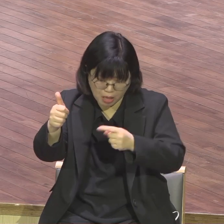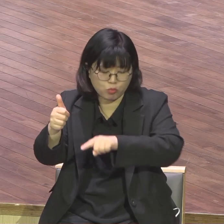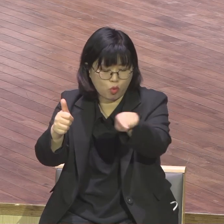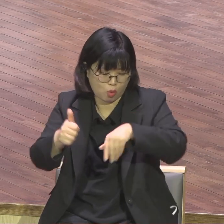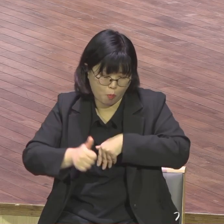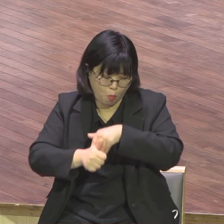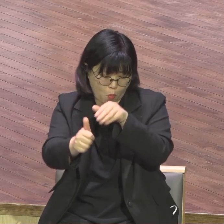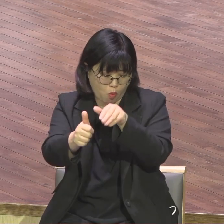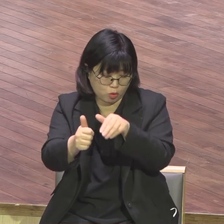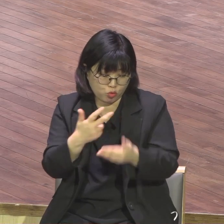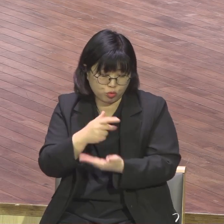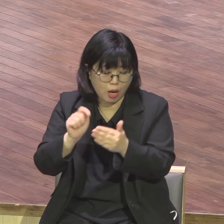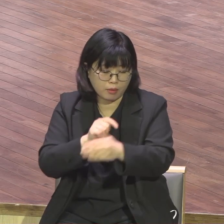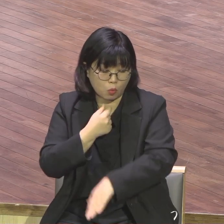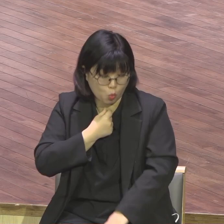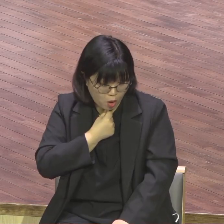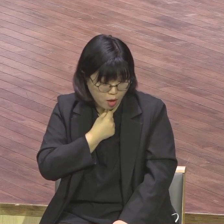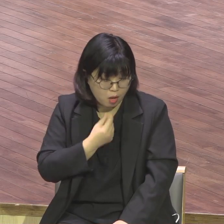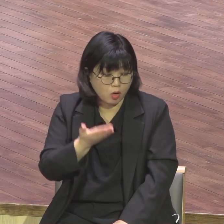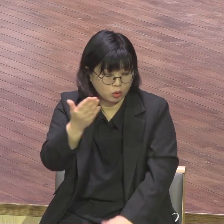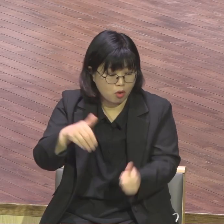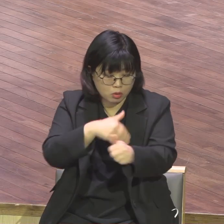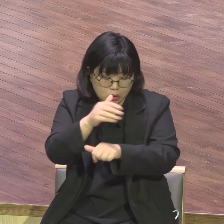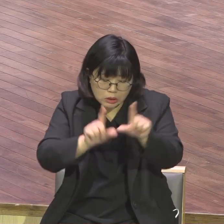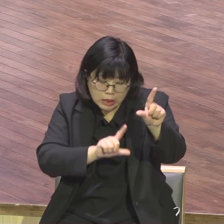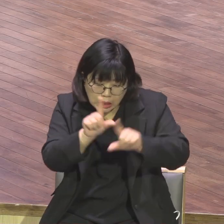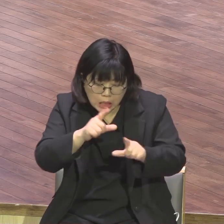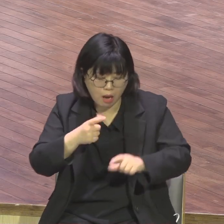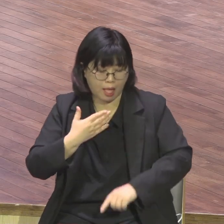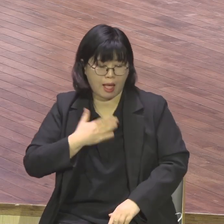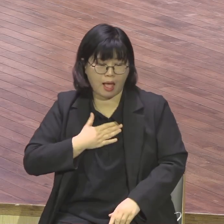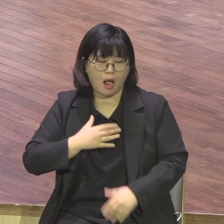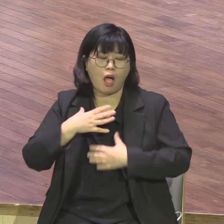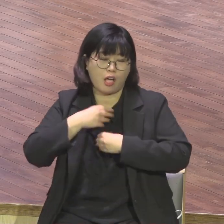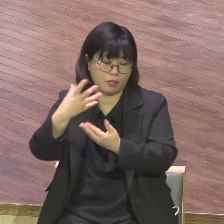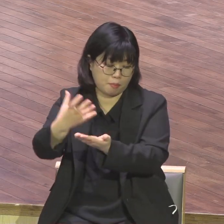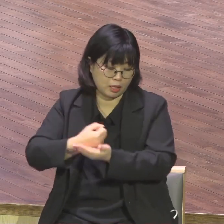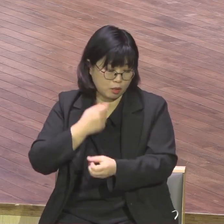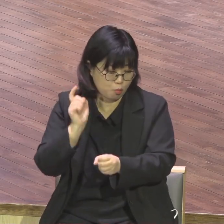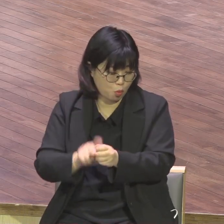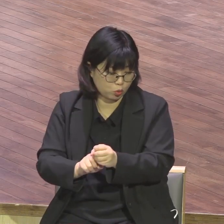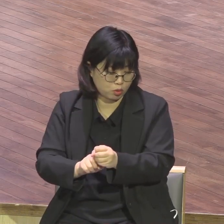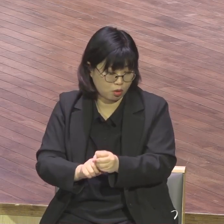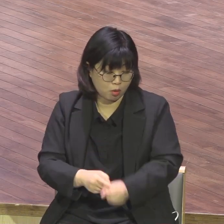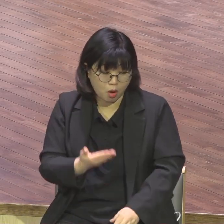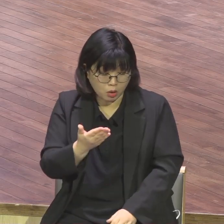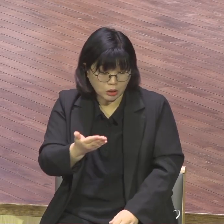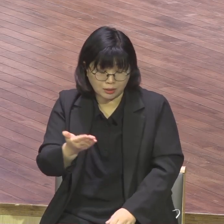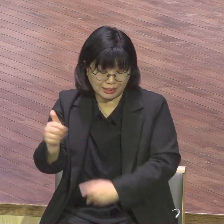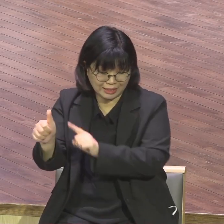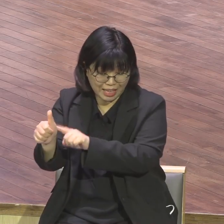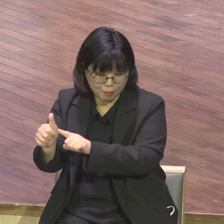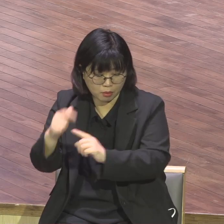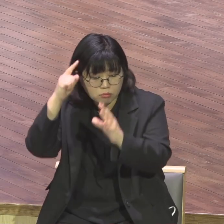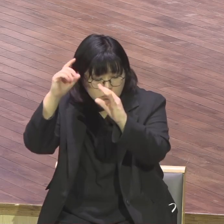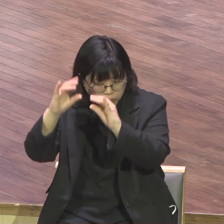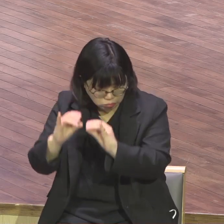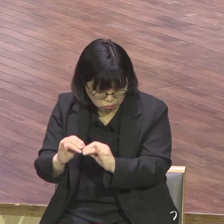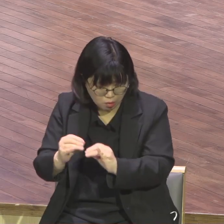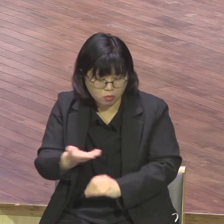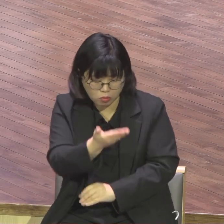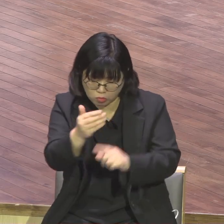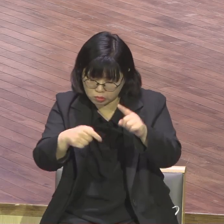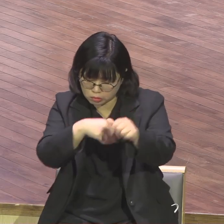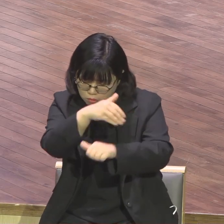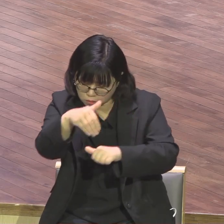너에게 보내기를 주 안에서 바람은 너의 사정을 알므로 안위를 받으려 함이니 이는 뜻을 같이하여